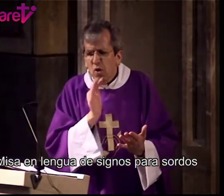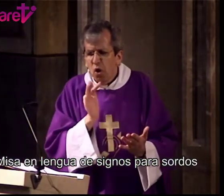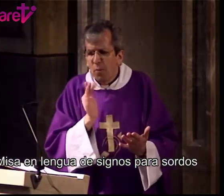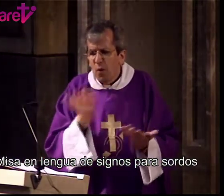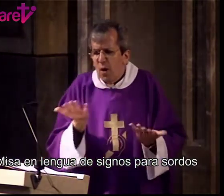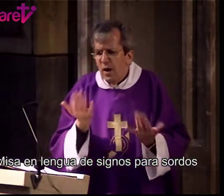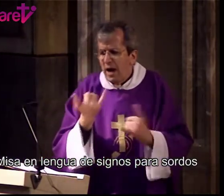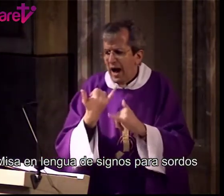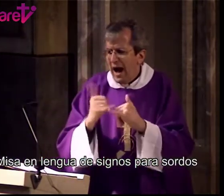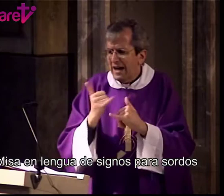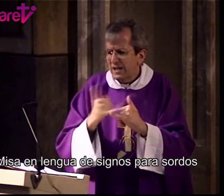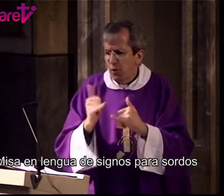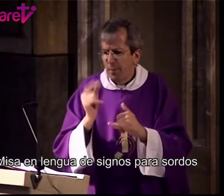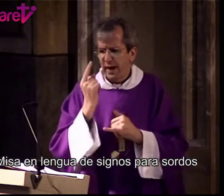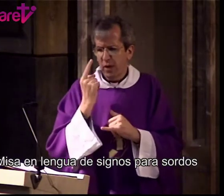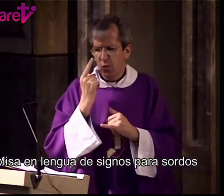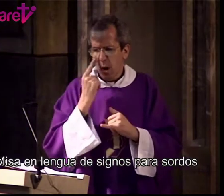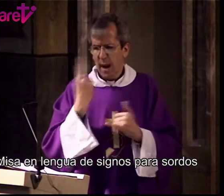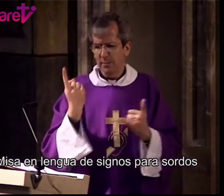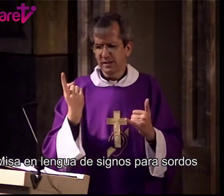¿Cómo has recuperado la vista?